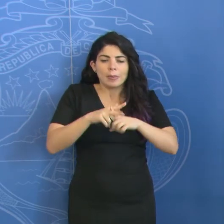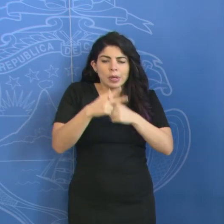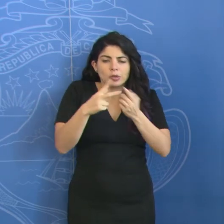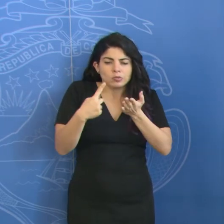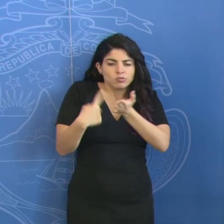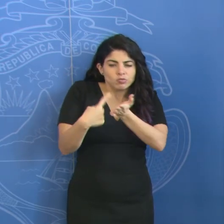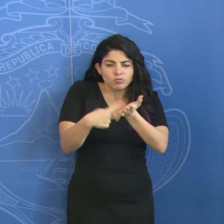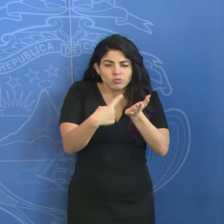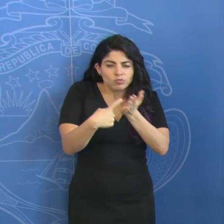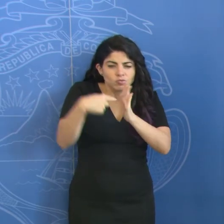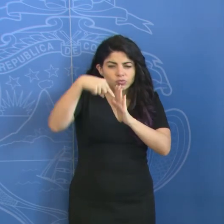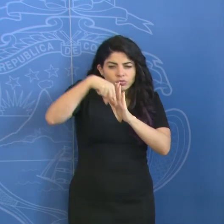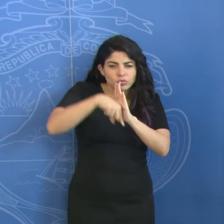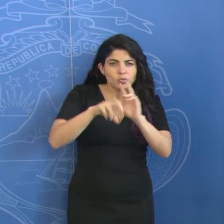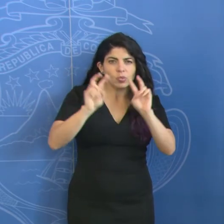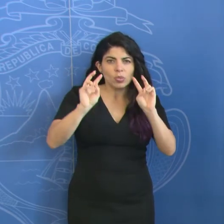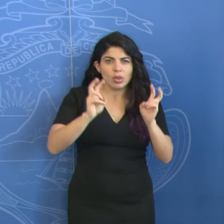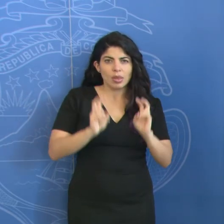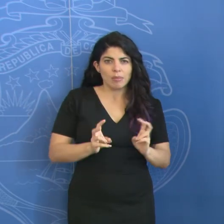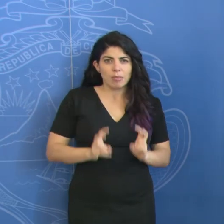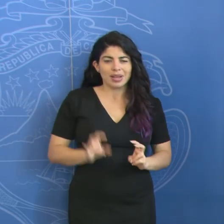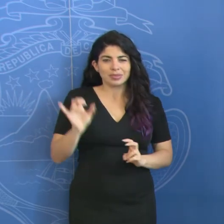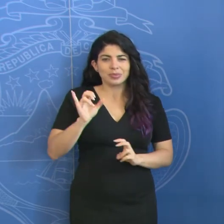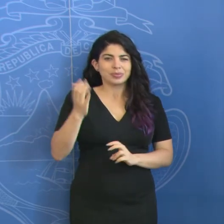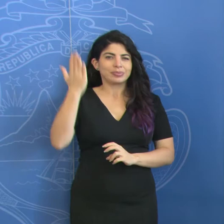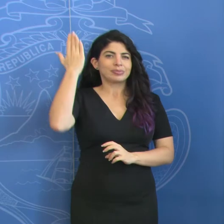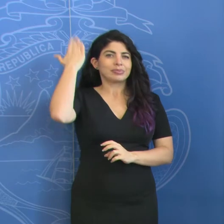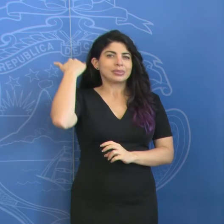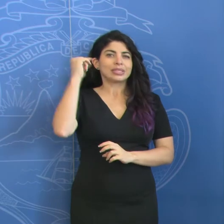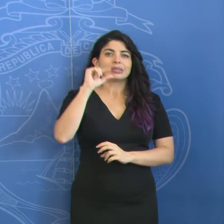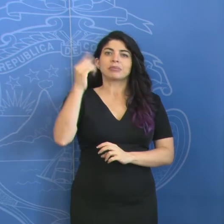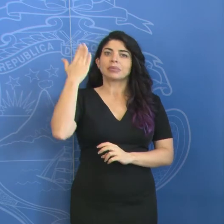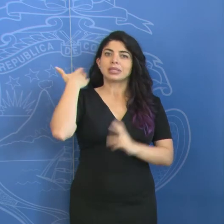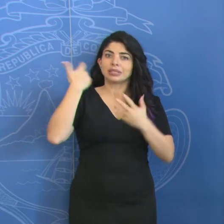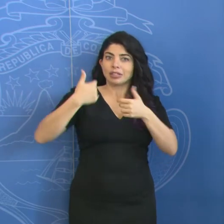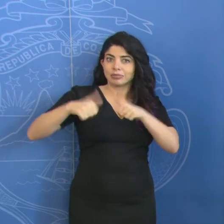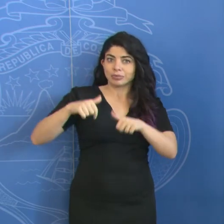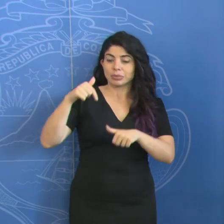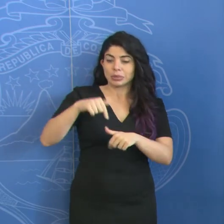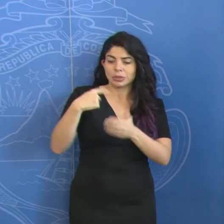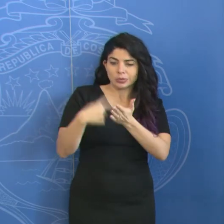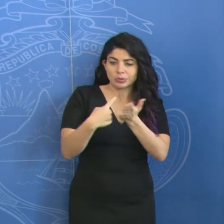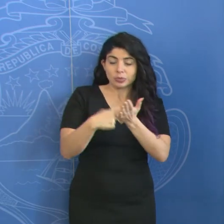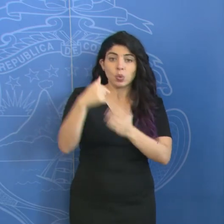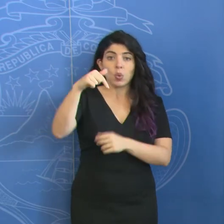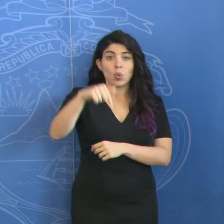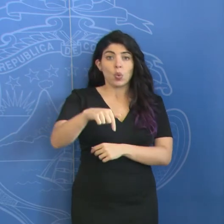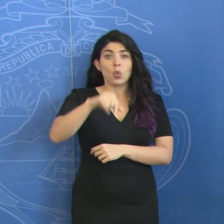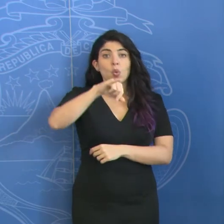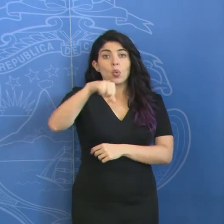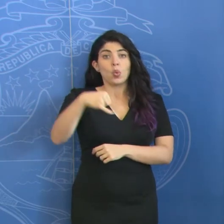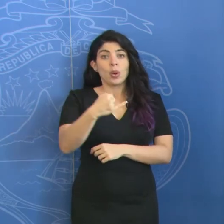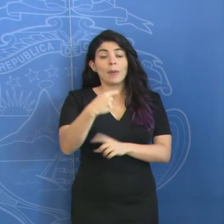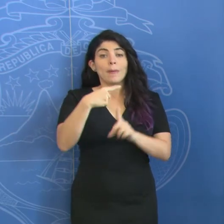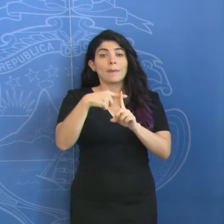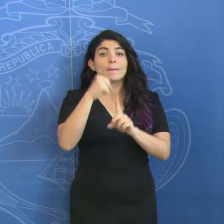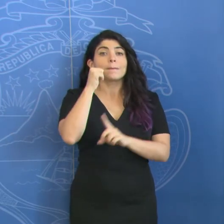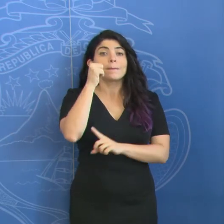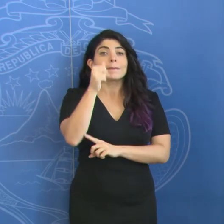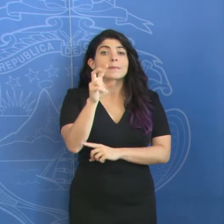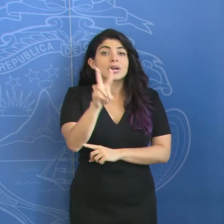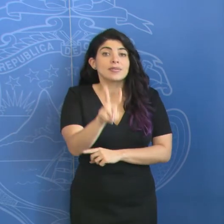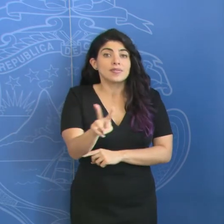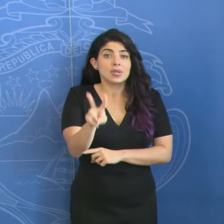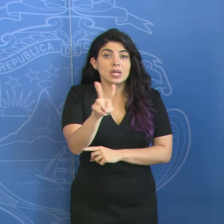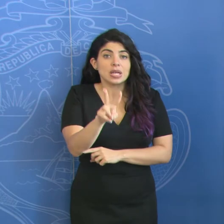discusiones de fondo, tal como había sido acordado desde la semana anterior. Para el día de hoy jueves y mañana viernes está